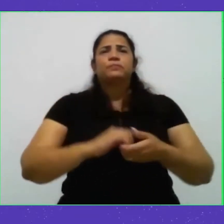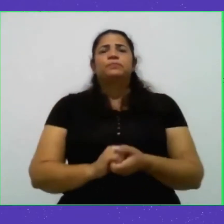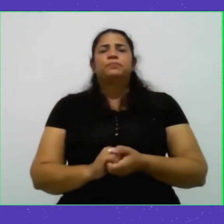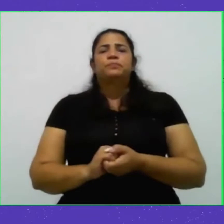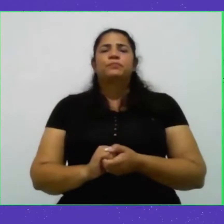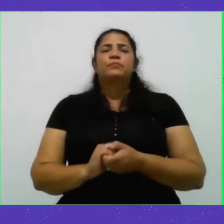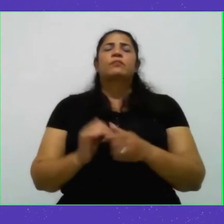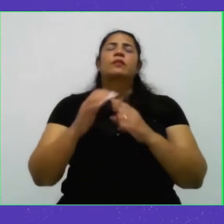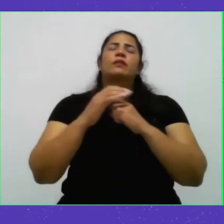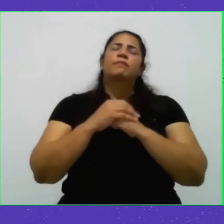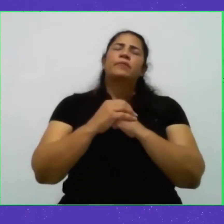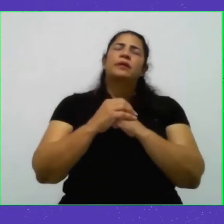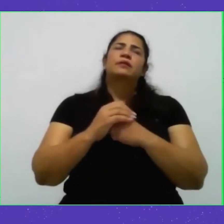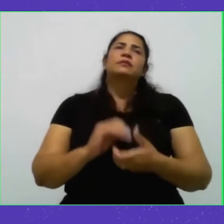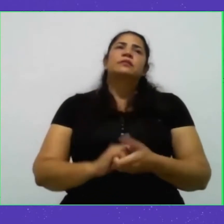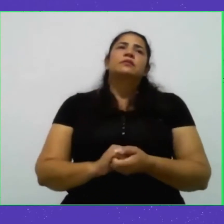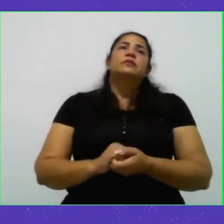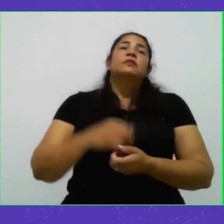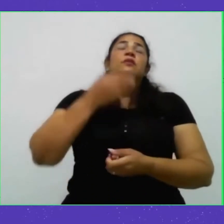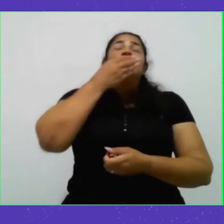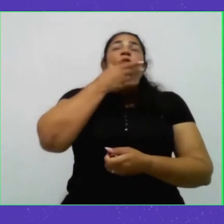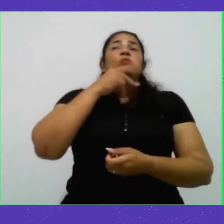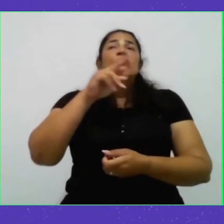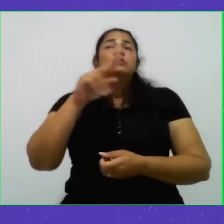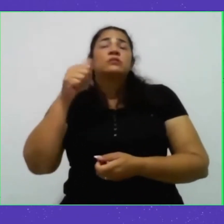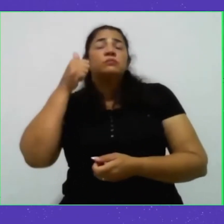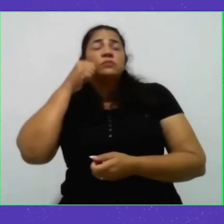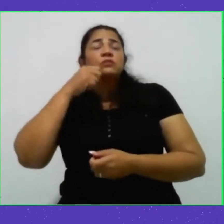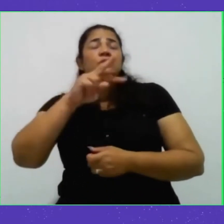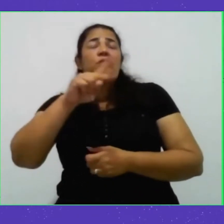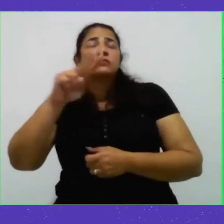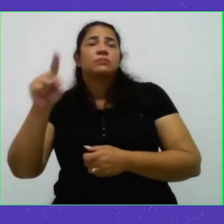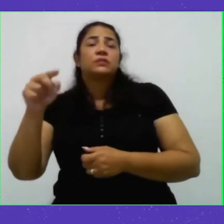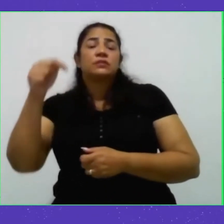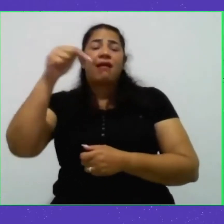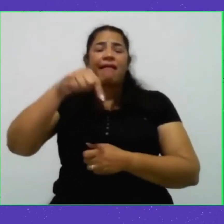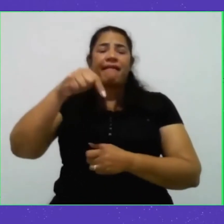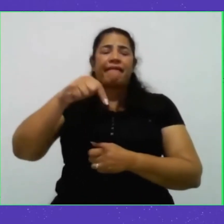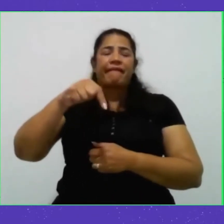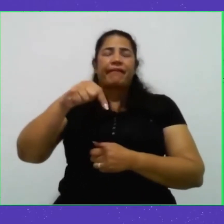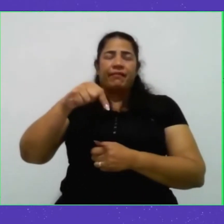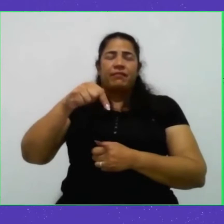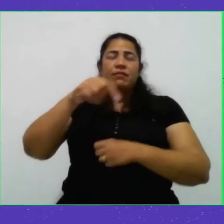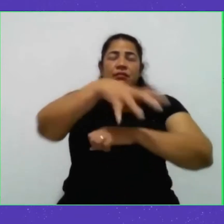Os irmãos que estão presentes, os que estão em casa, nós precisamos ser